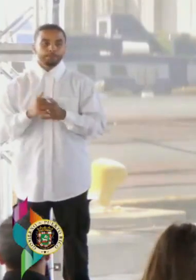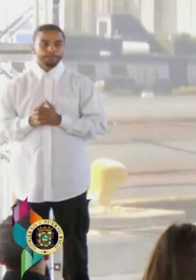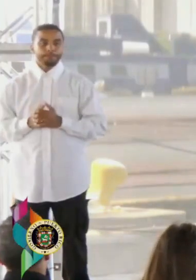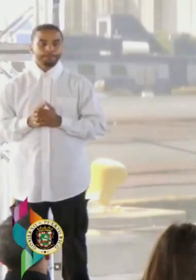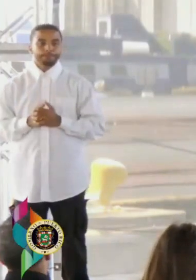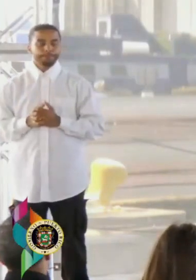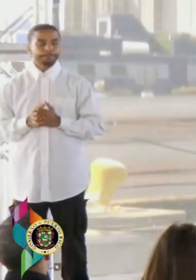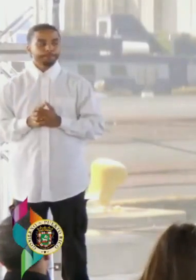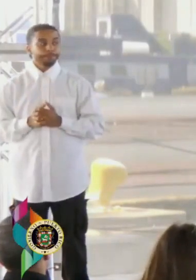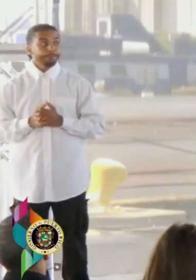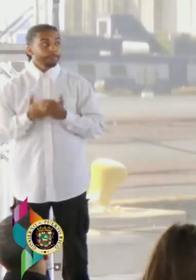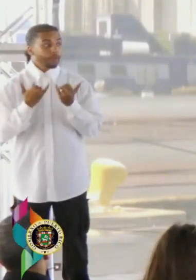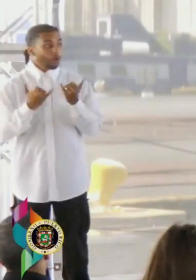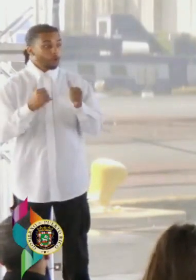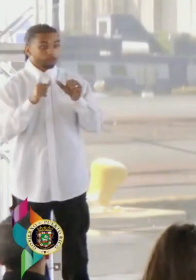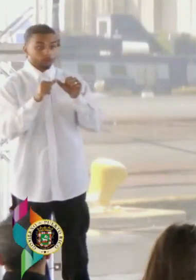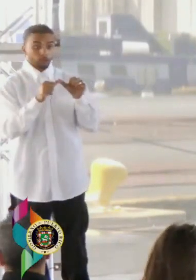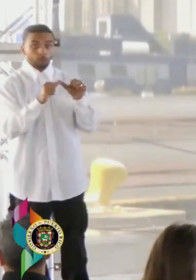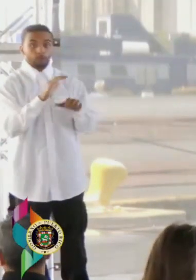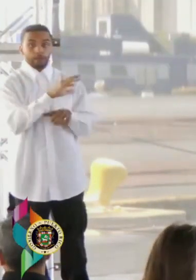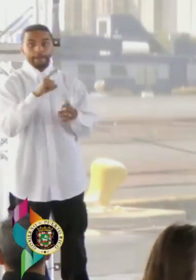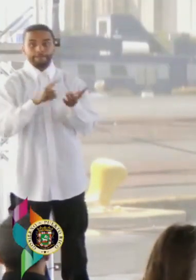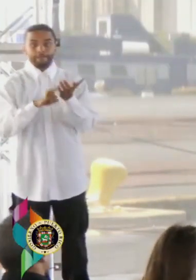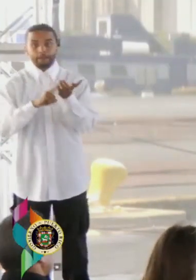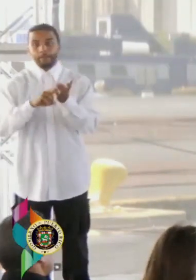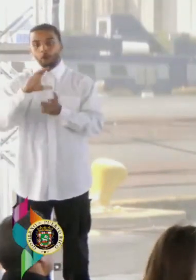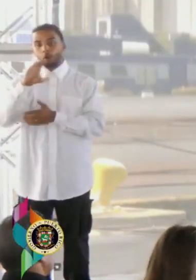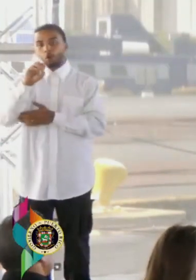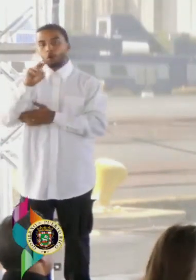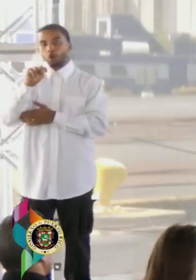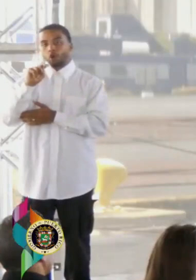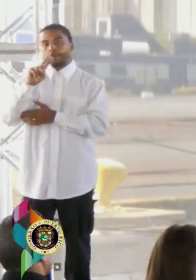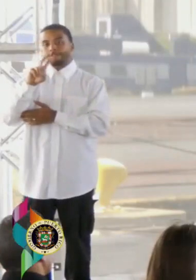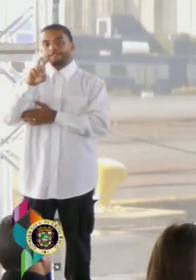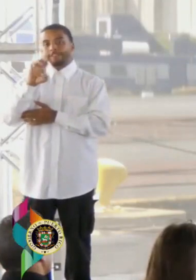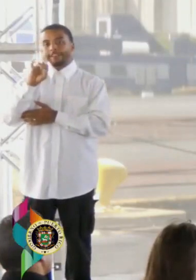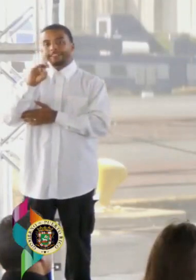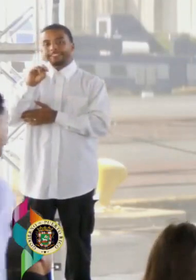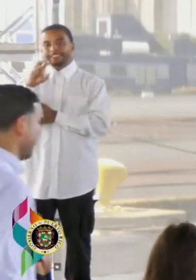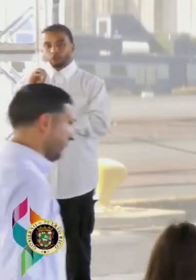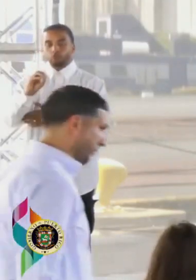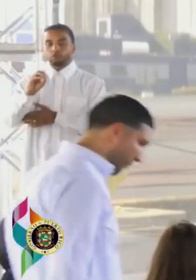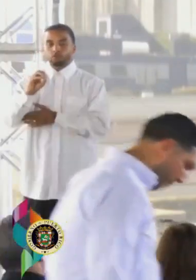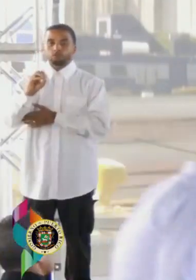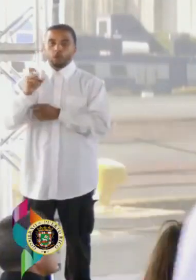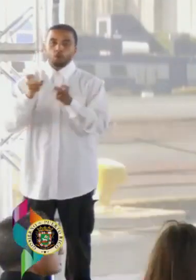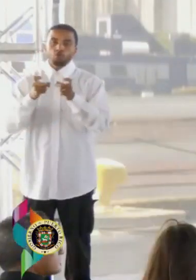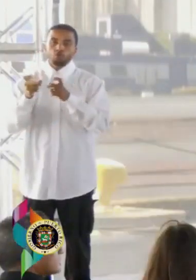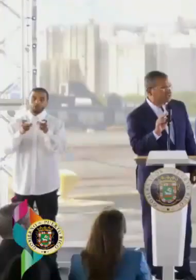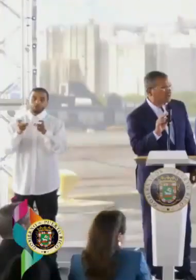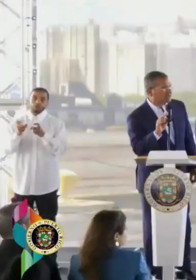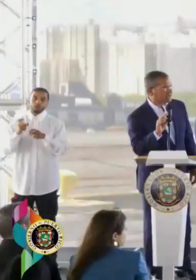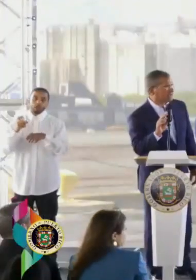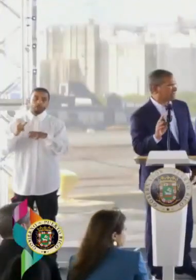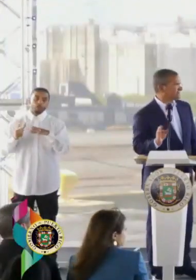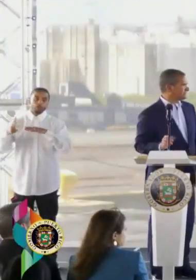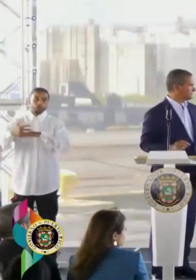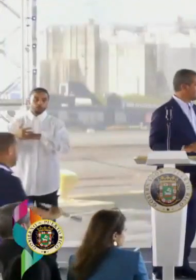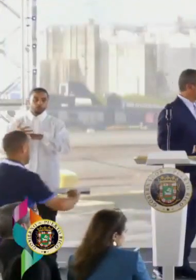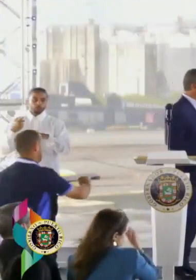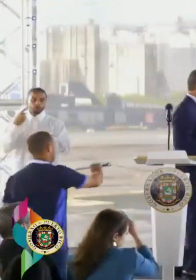ahora procedamos a la firma del convenio entre la autoridad de puertos y el el departamento de